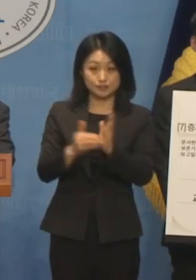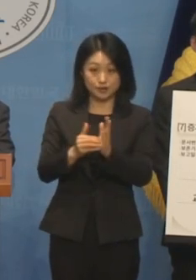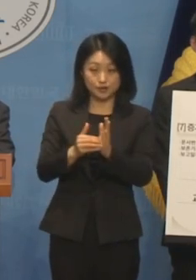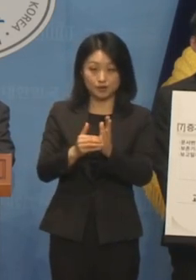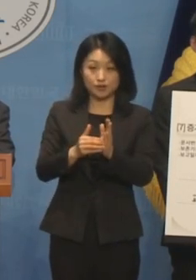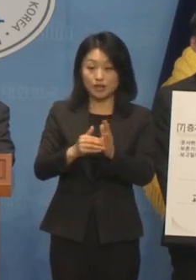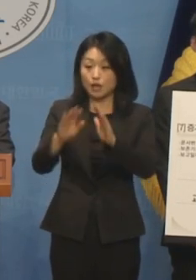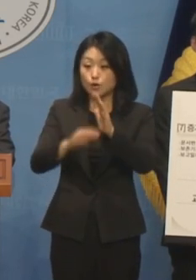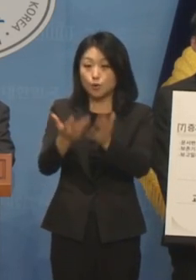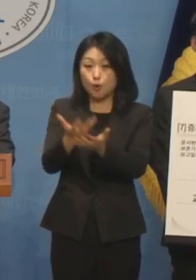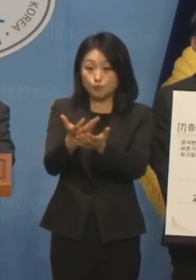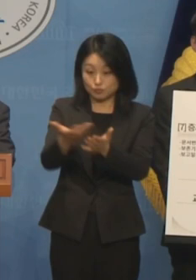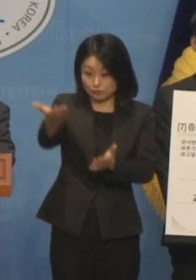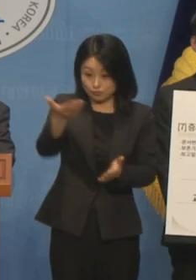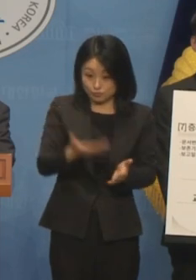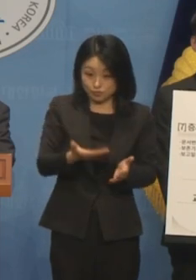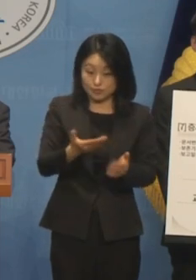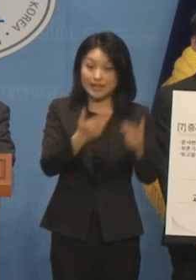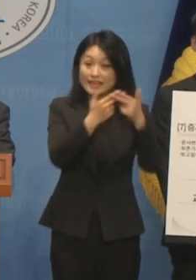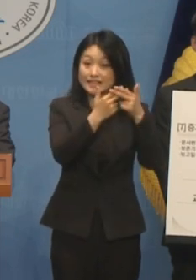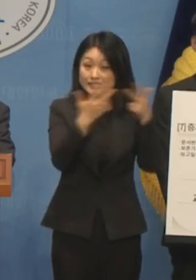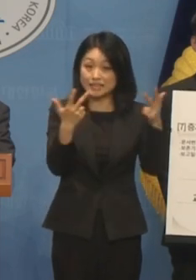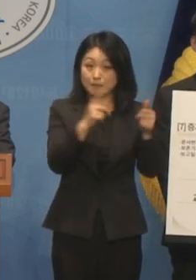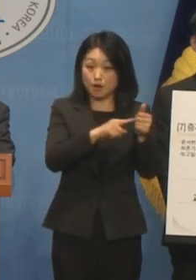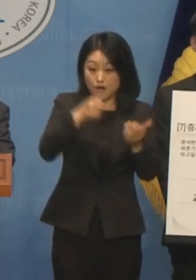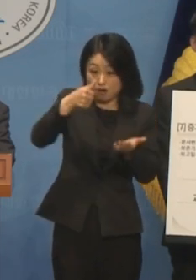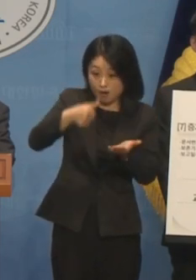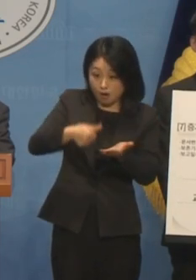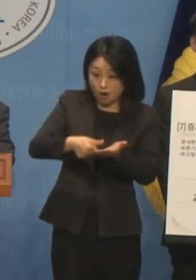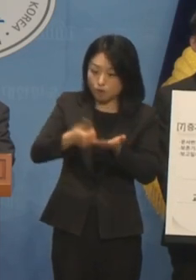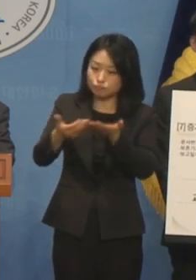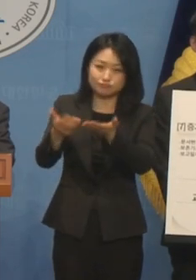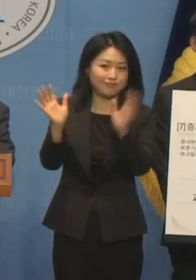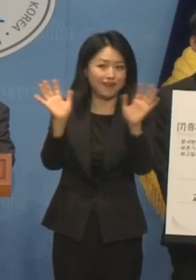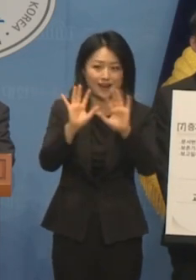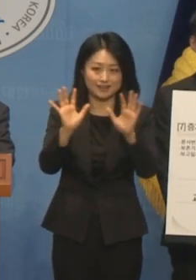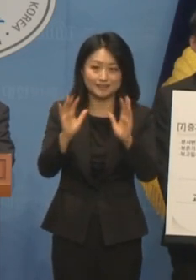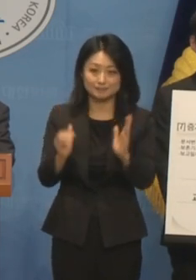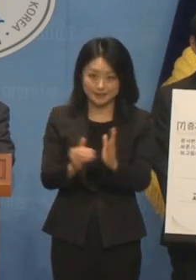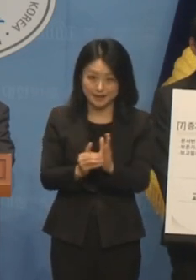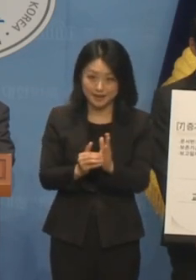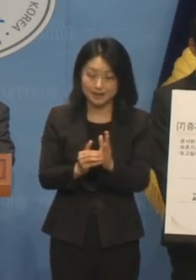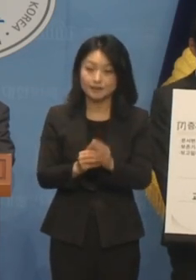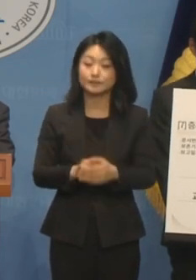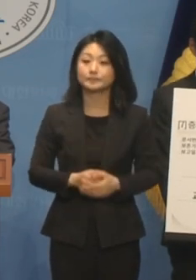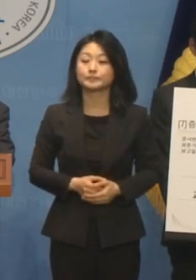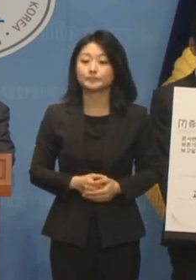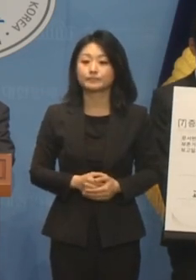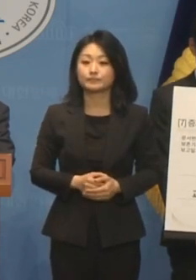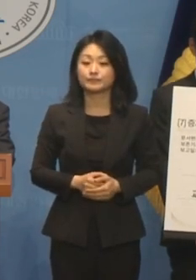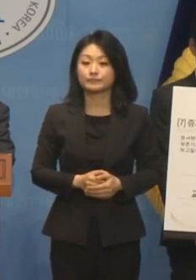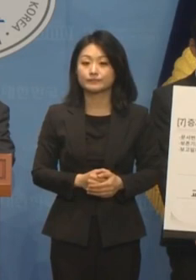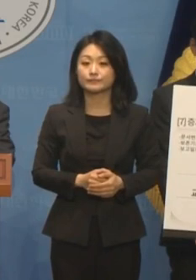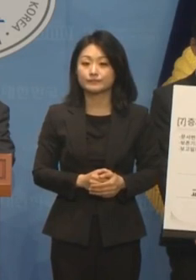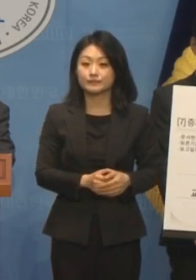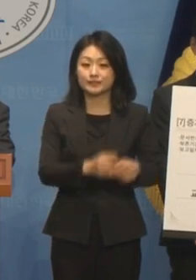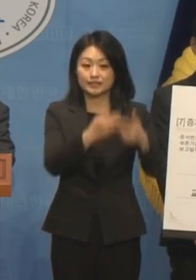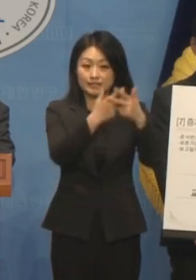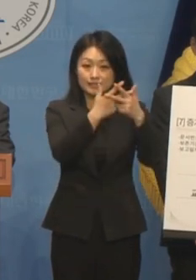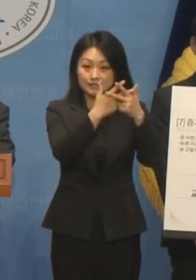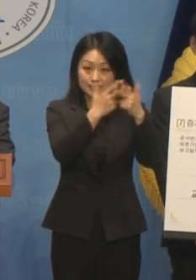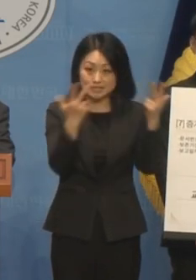이 공문은 이재명 시장의 결재를 거치지 않습니다. 즉, 이 시장이